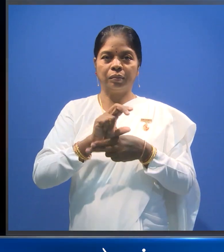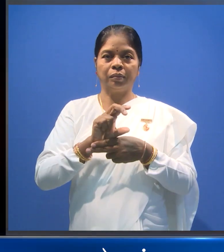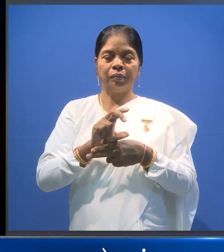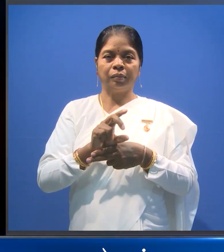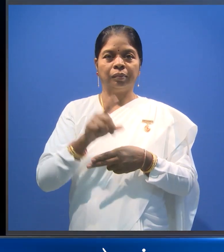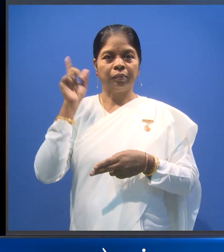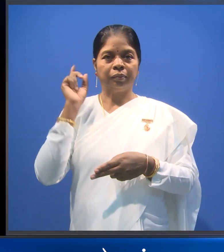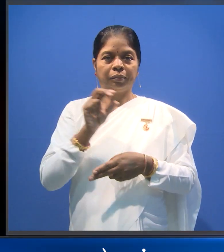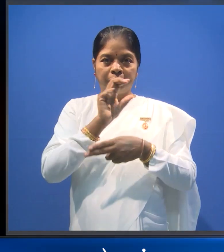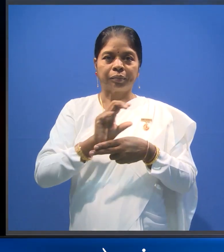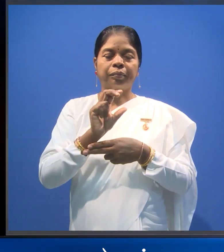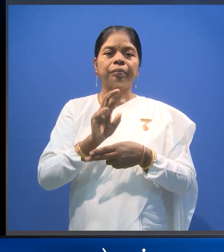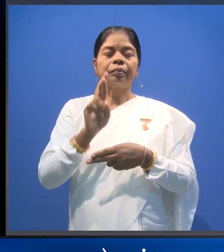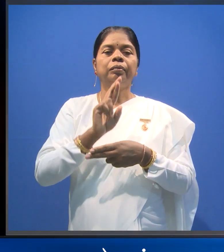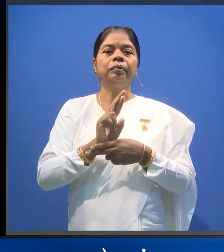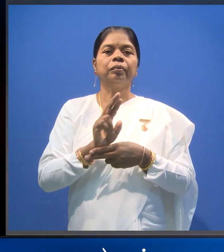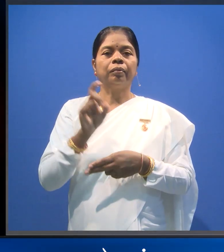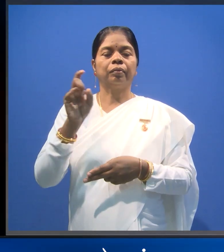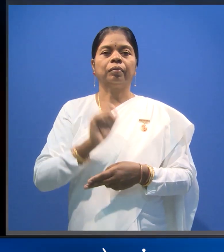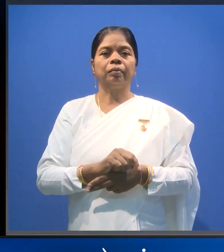अलेक्झांडरच्या मागे अरिस्टॉटल आदी.